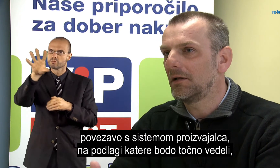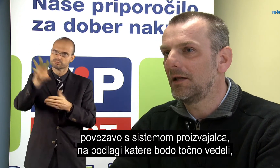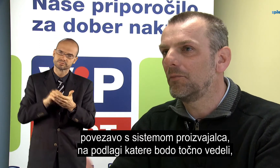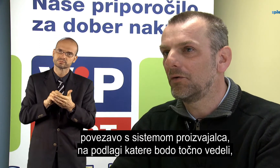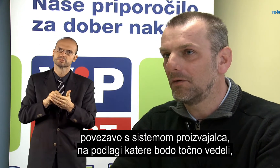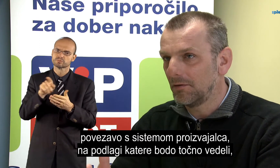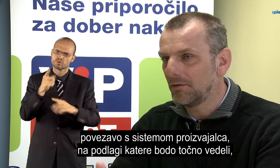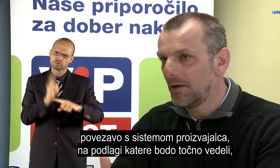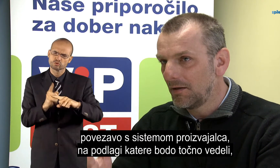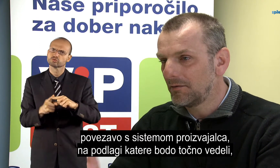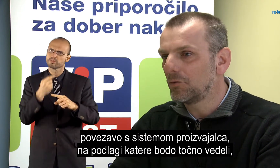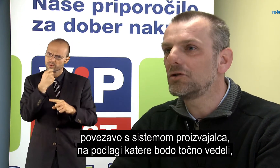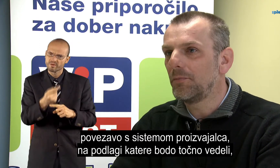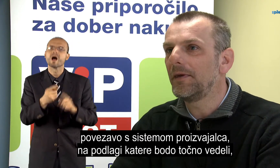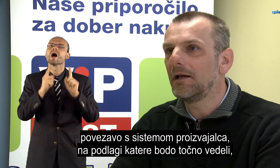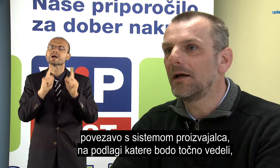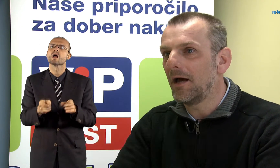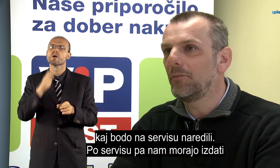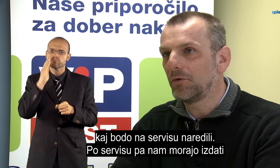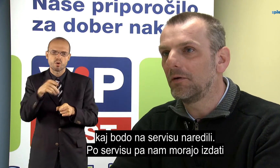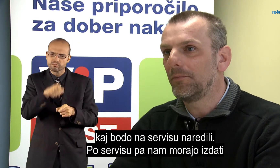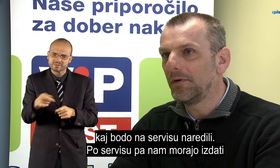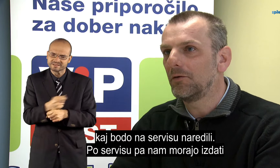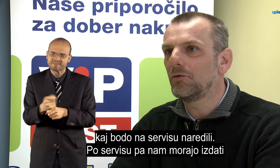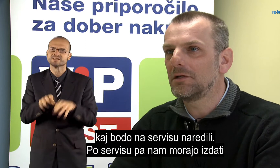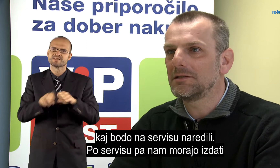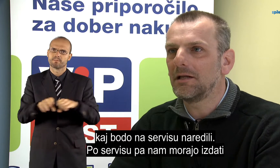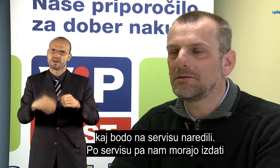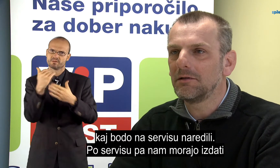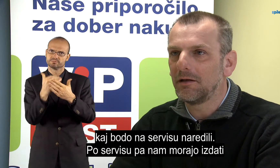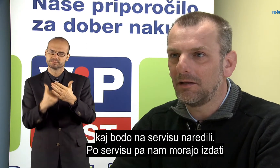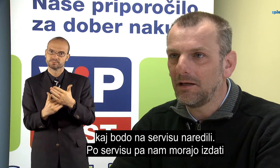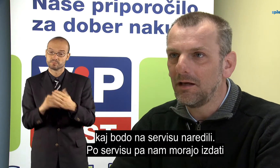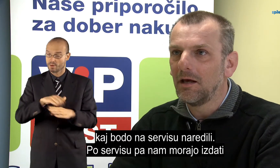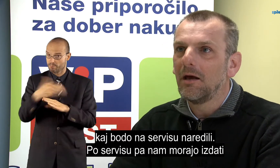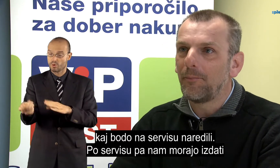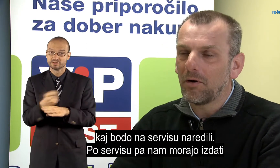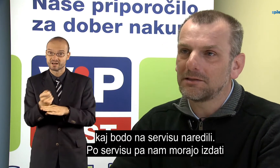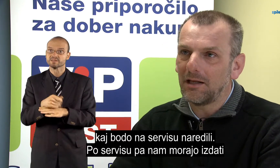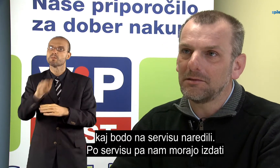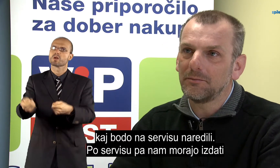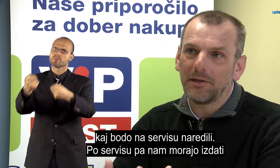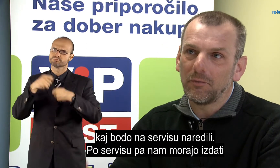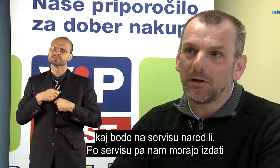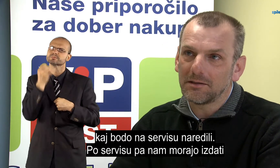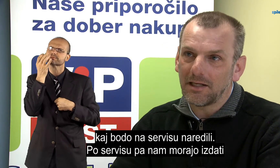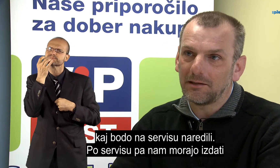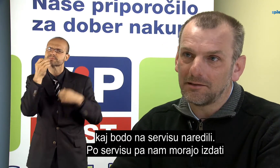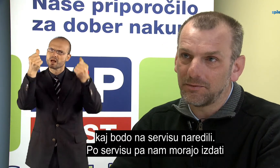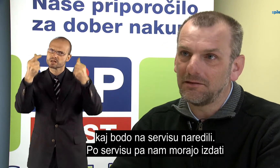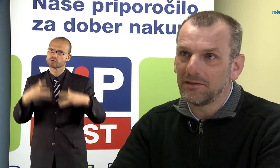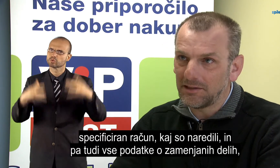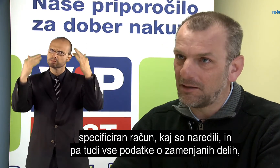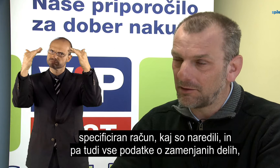po kateri bodo točno povedali, kaj bodo na določenem servisu naredili. Po servisu pa nam morajo